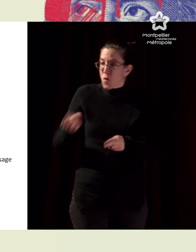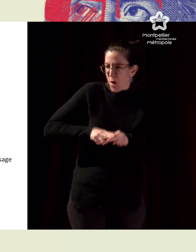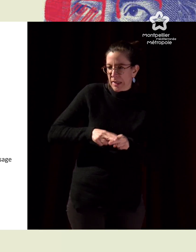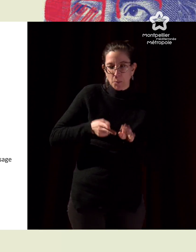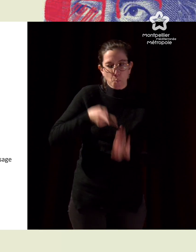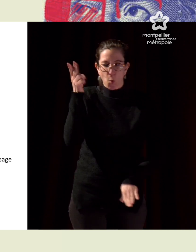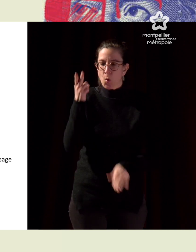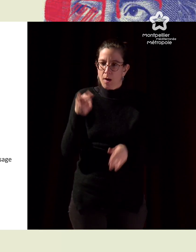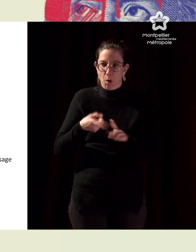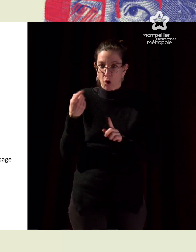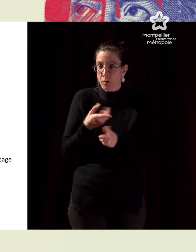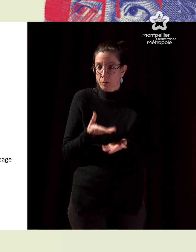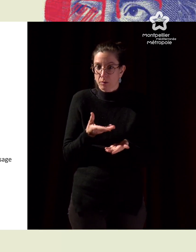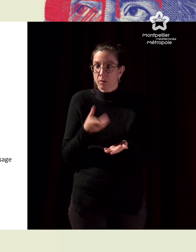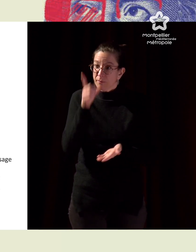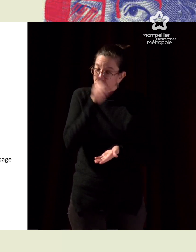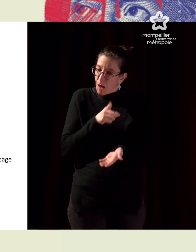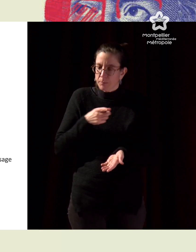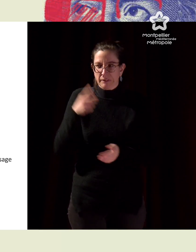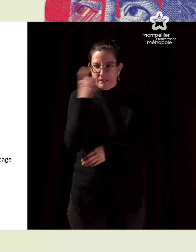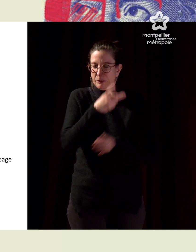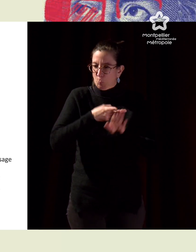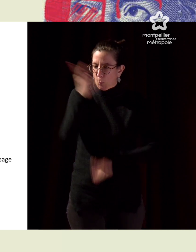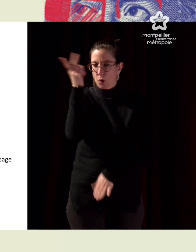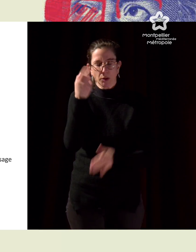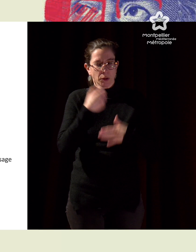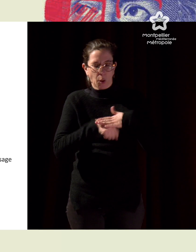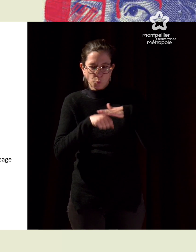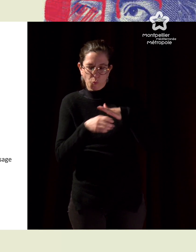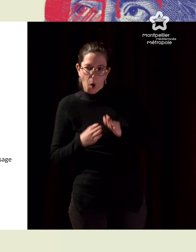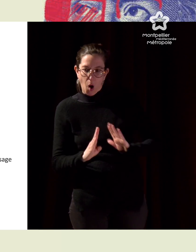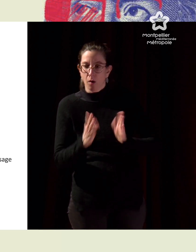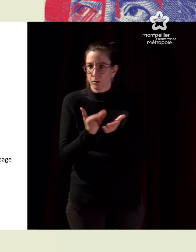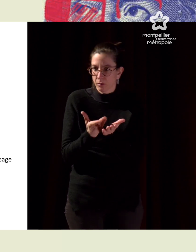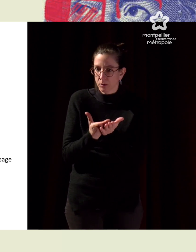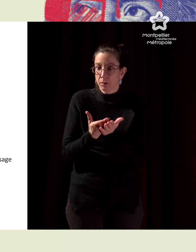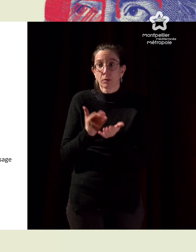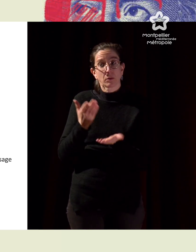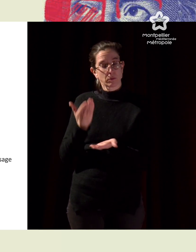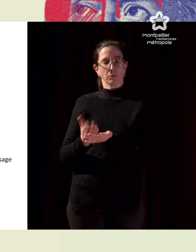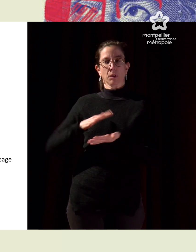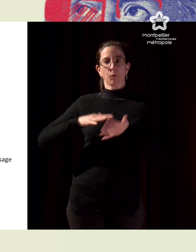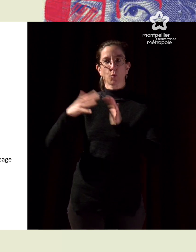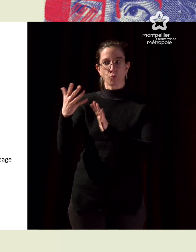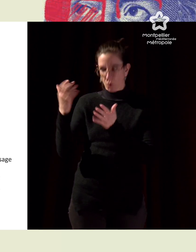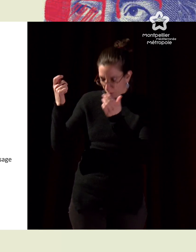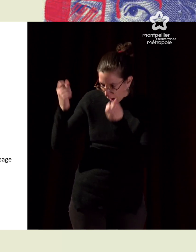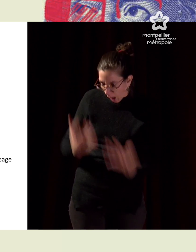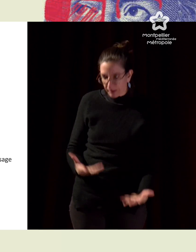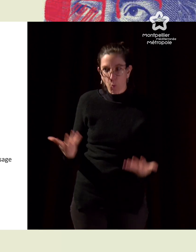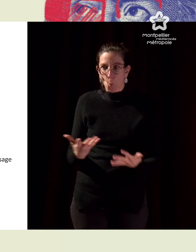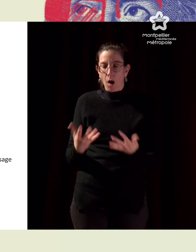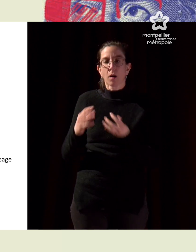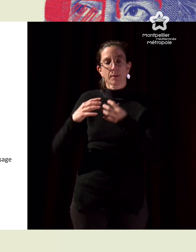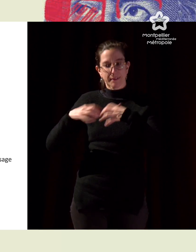la femme, est particulièrement difficile. Donc au cours de notre évolution, on a à la fois un cerveau qui augmente en taille